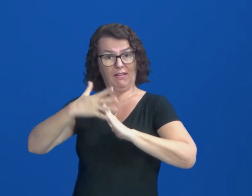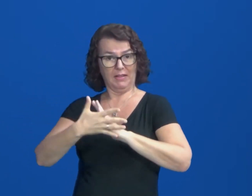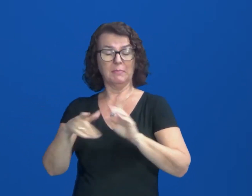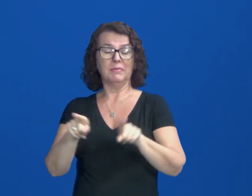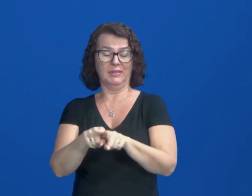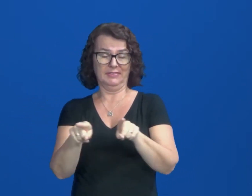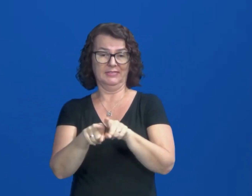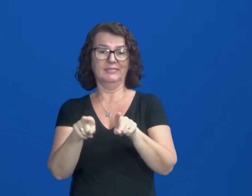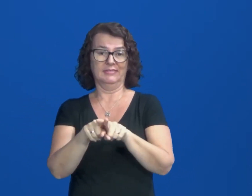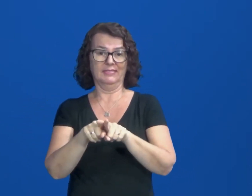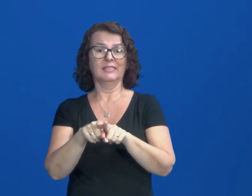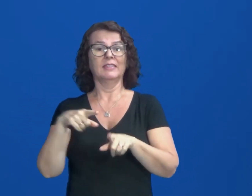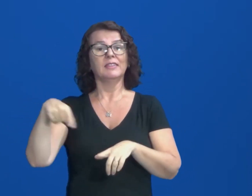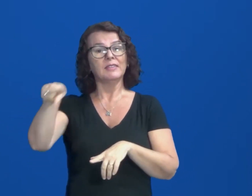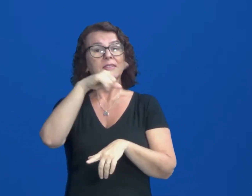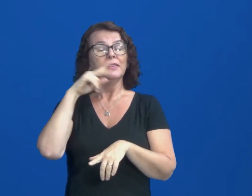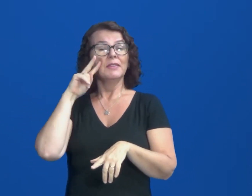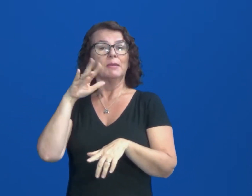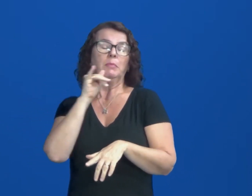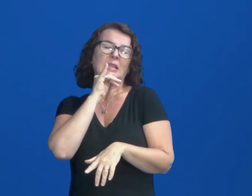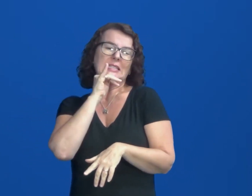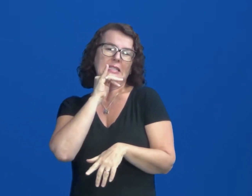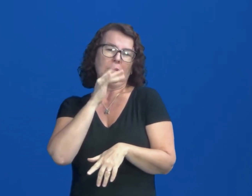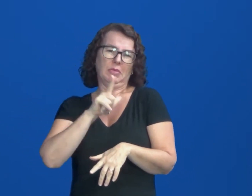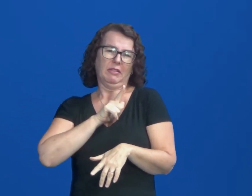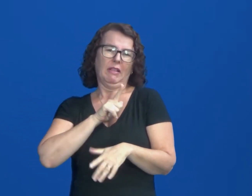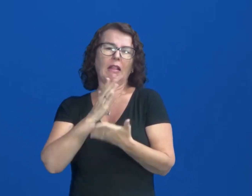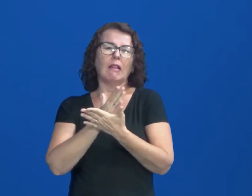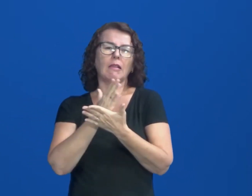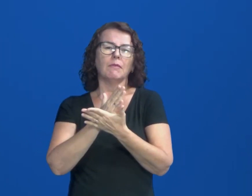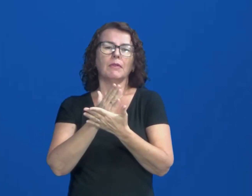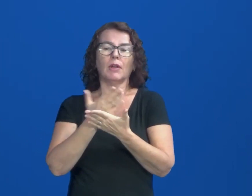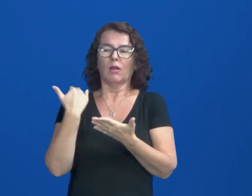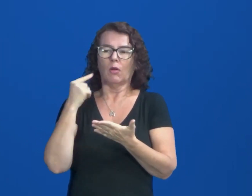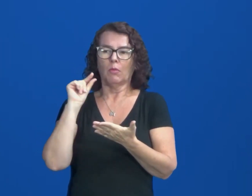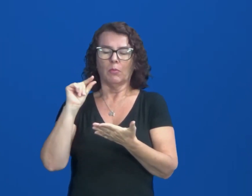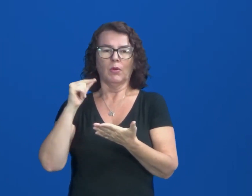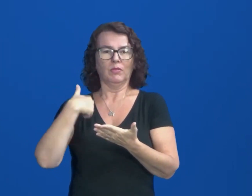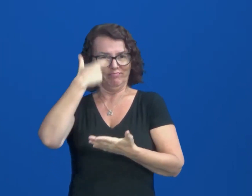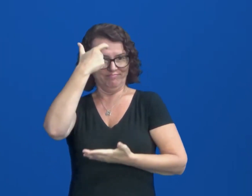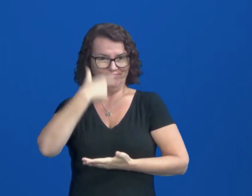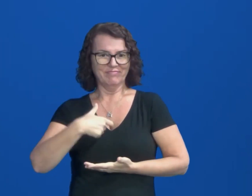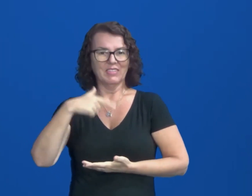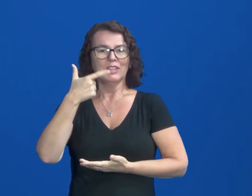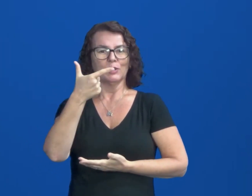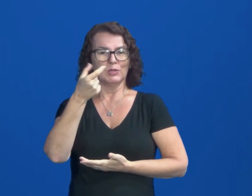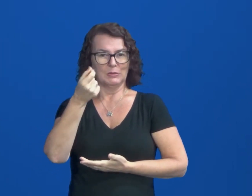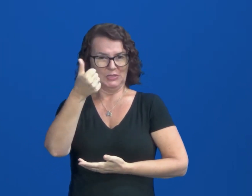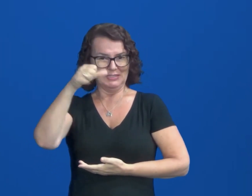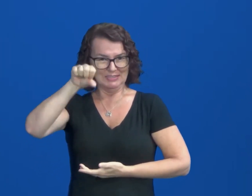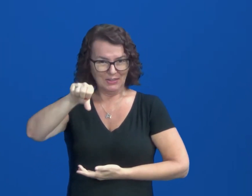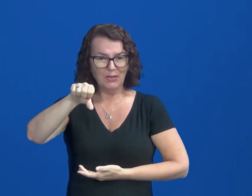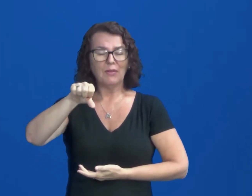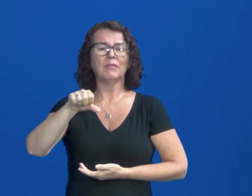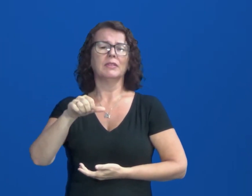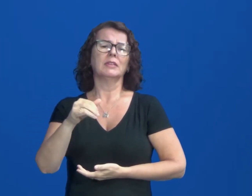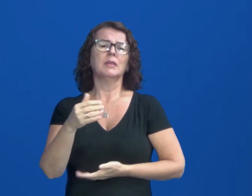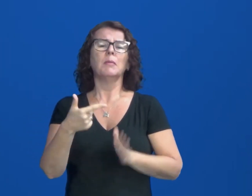de sinais. Vocês podem ver, por exemplo, um livro que eu escrevi há pouco tempo, em 2019,